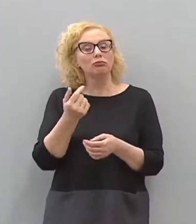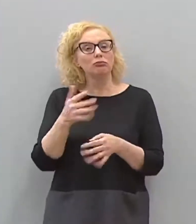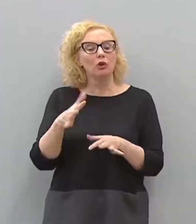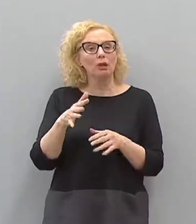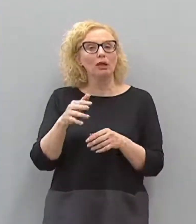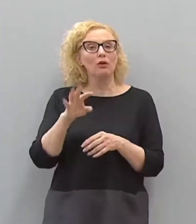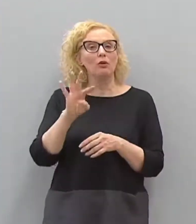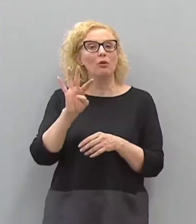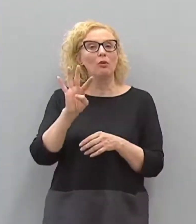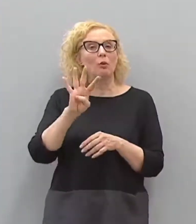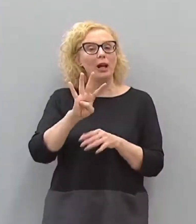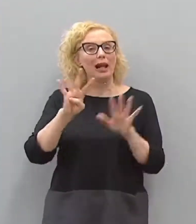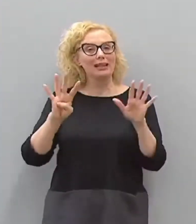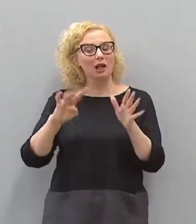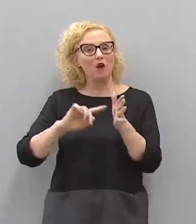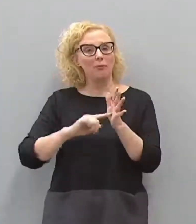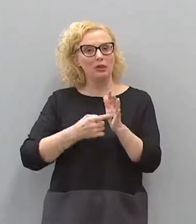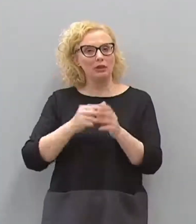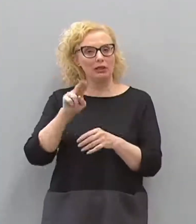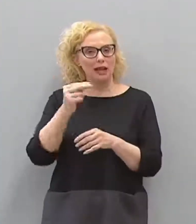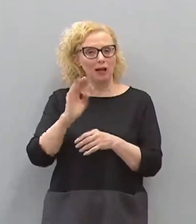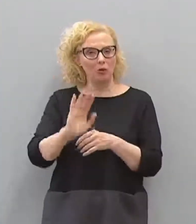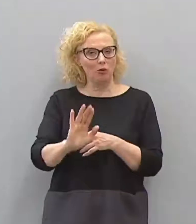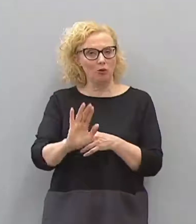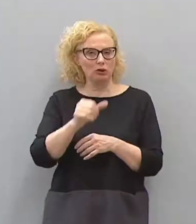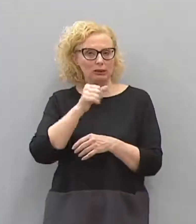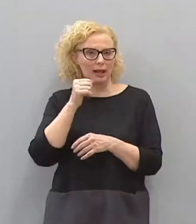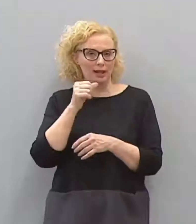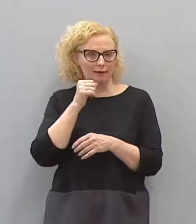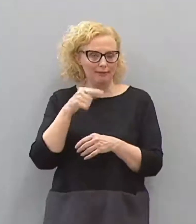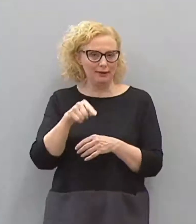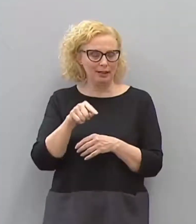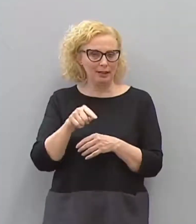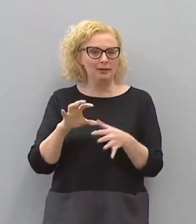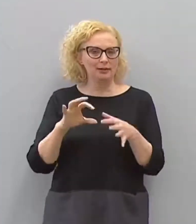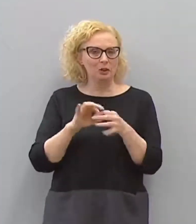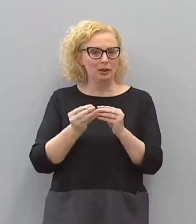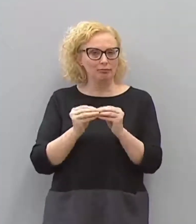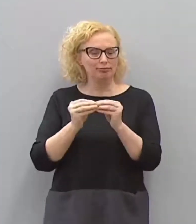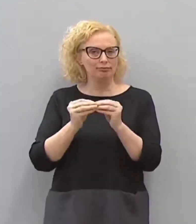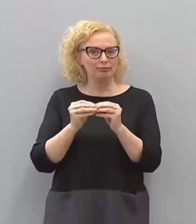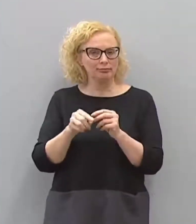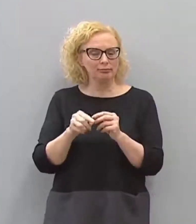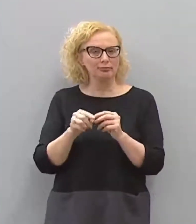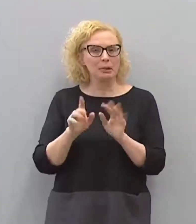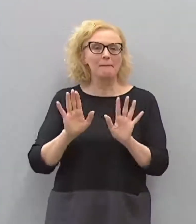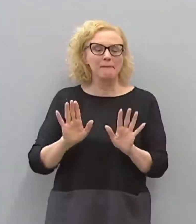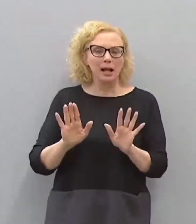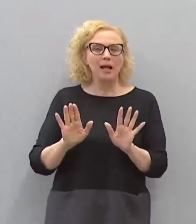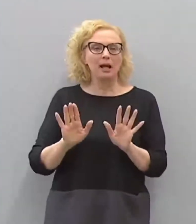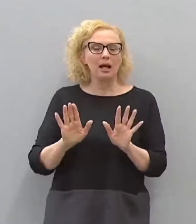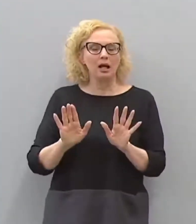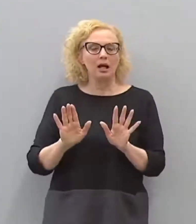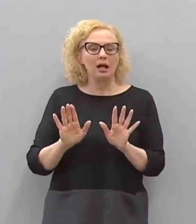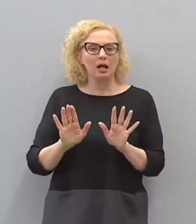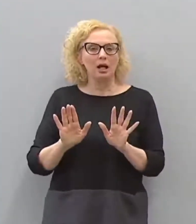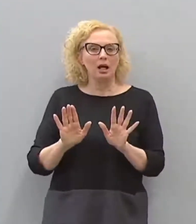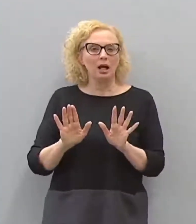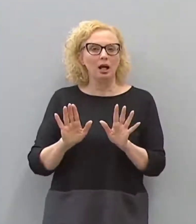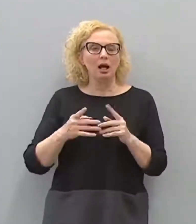49 milioni di euro quindi è una cifra in importante però per motivi diciamo di